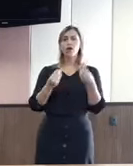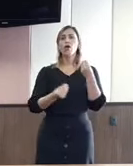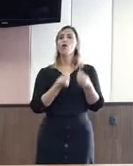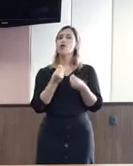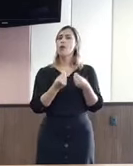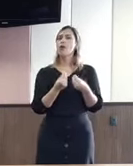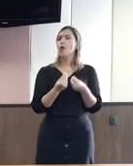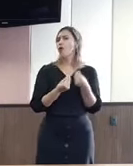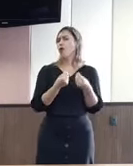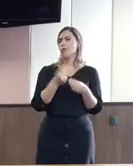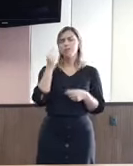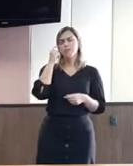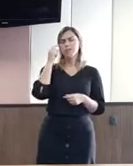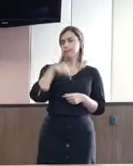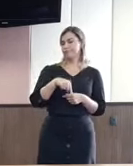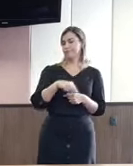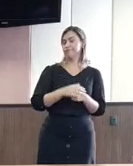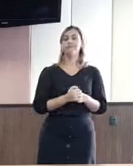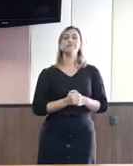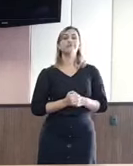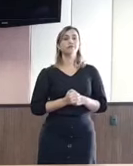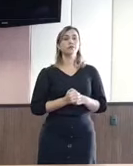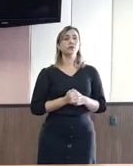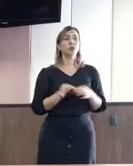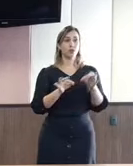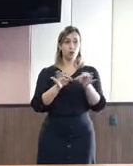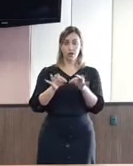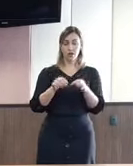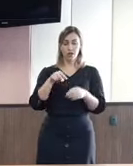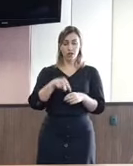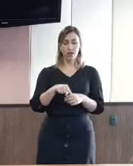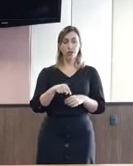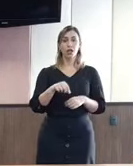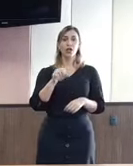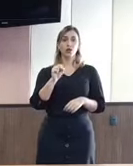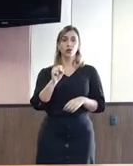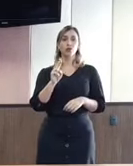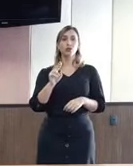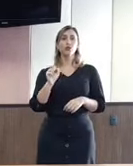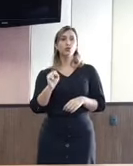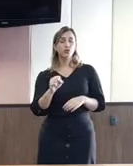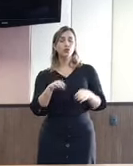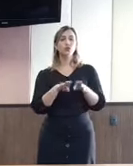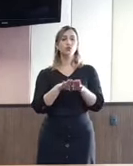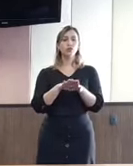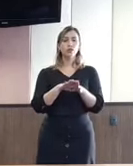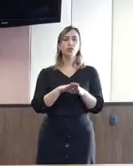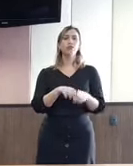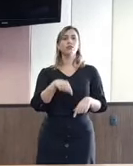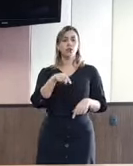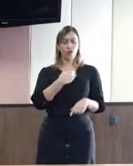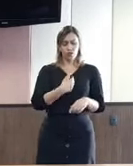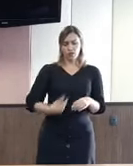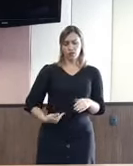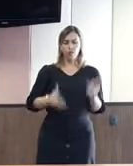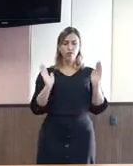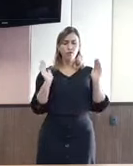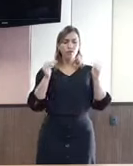estimativa nossa, como a gente está pensando. Então, o sistema de saúde do governo do Estado está focando muito